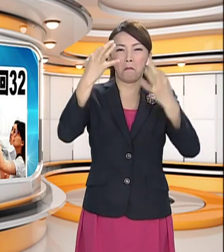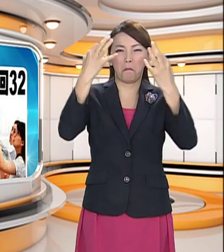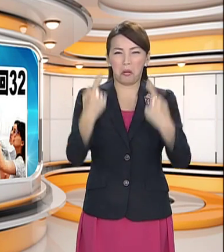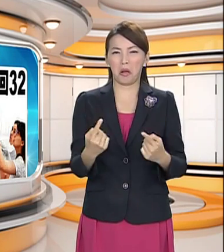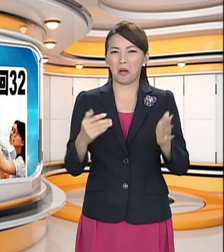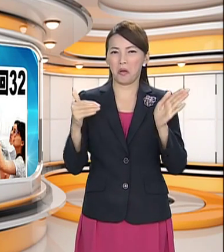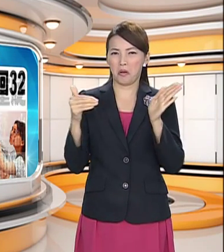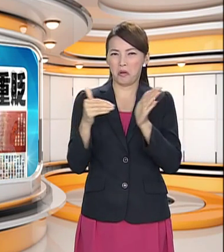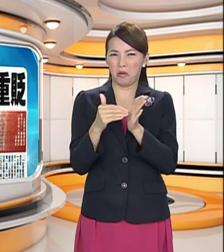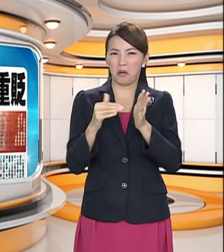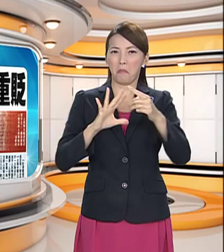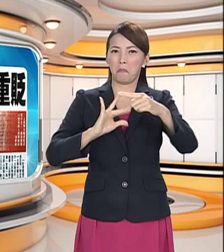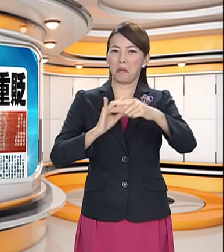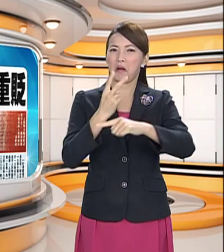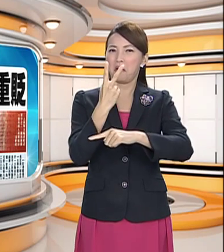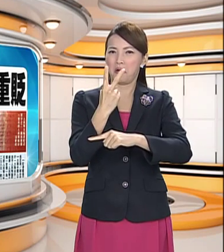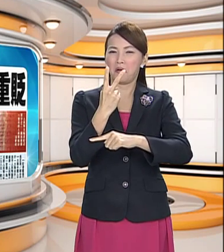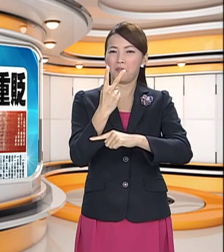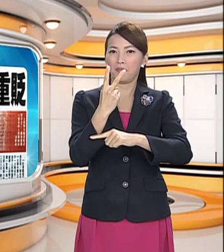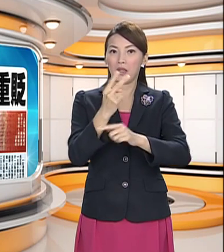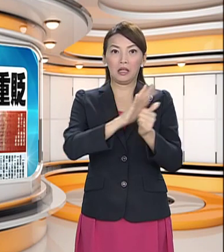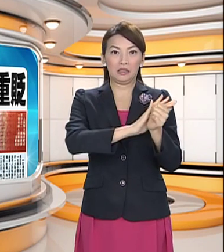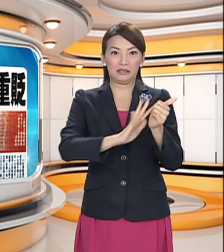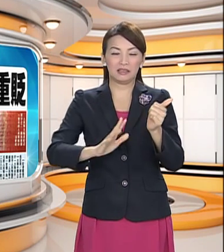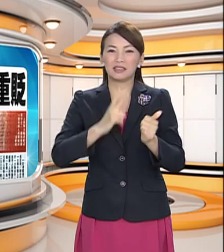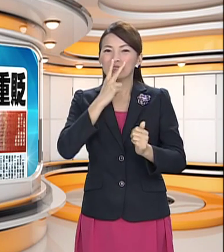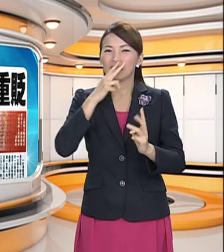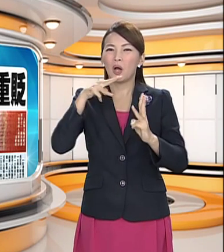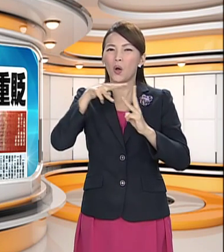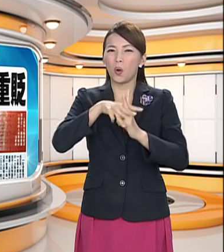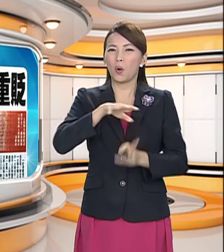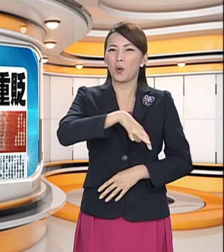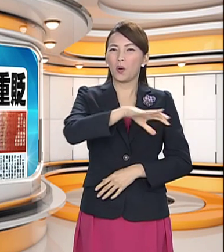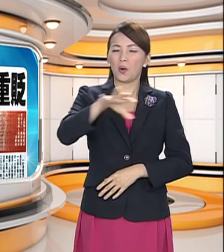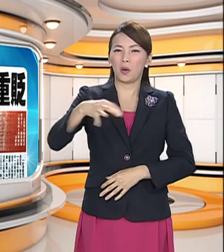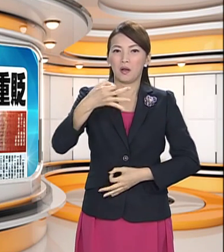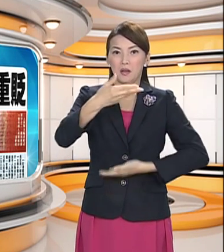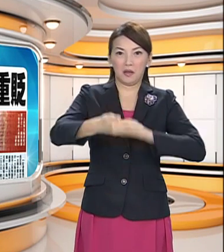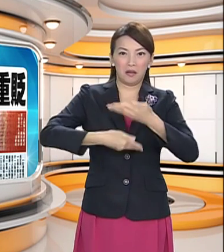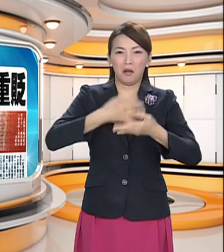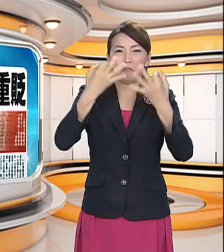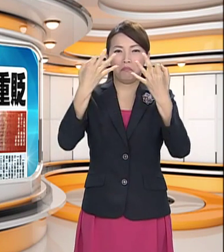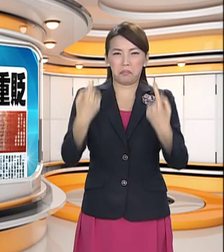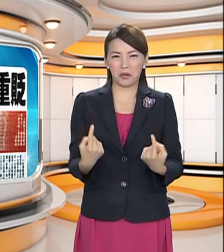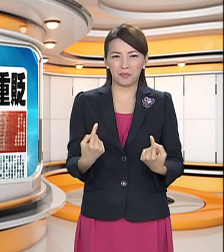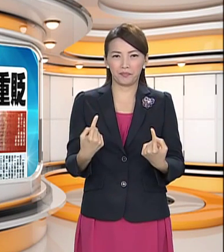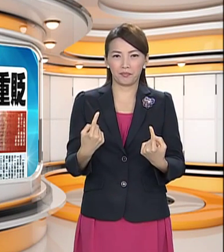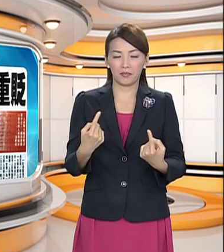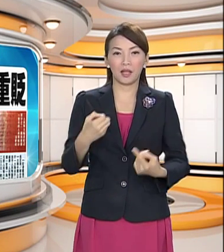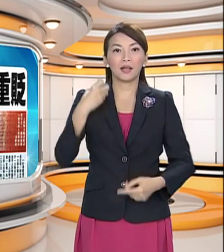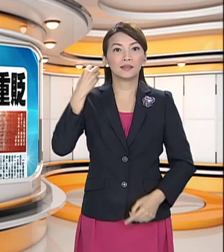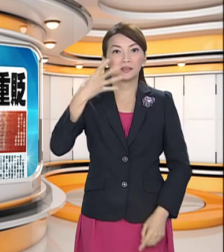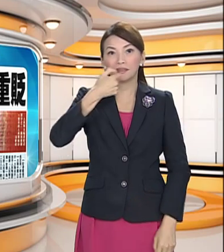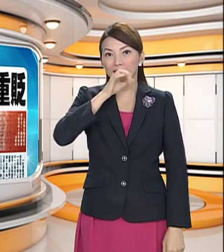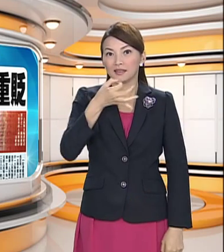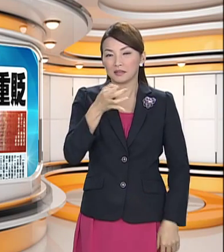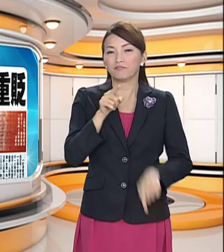近2%，冲击到了亚洲的汇市，而新台币也跟着贬破